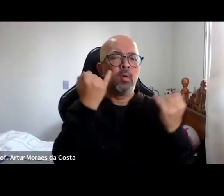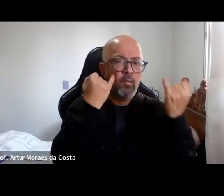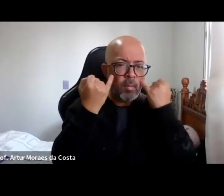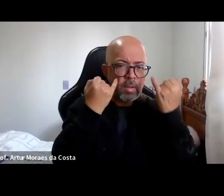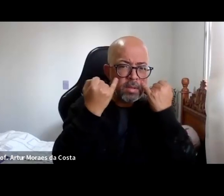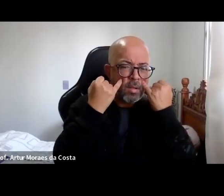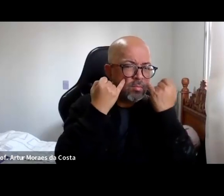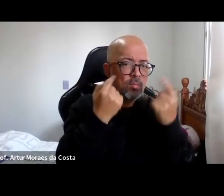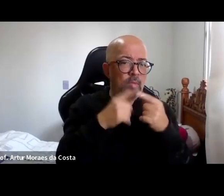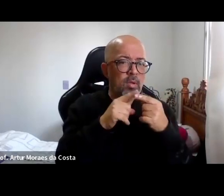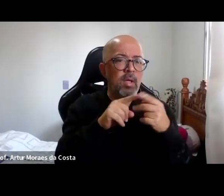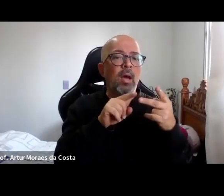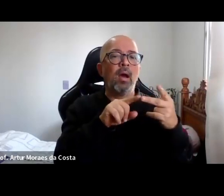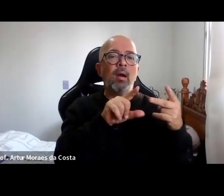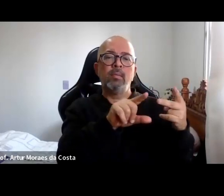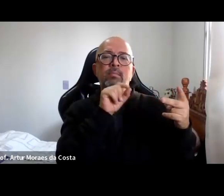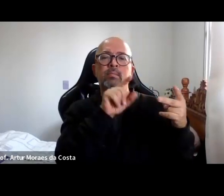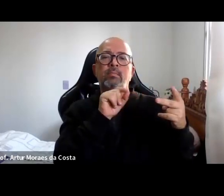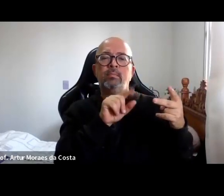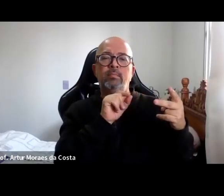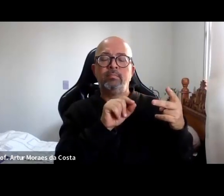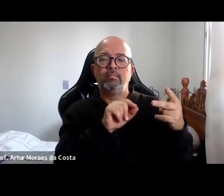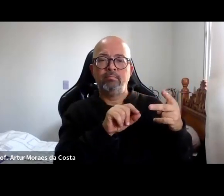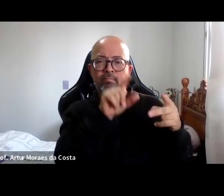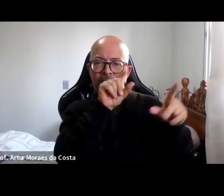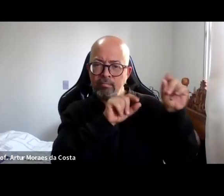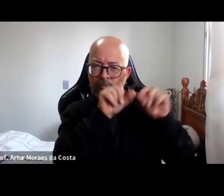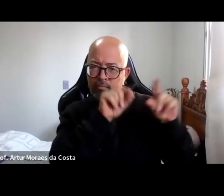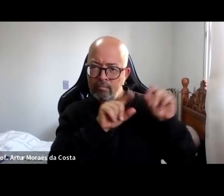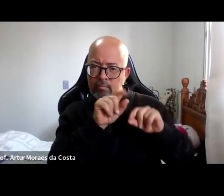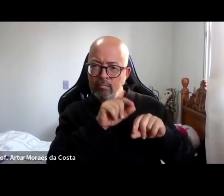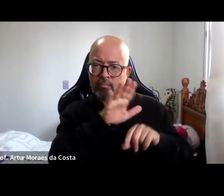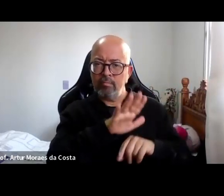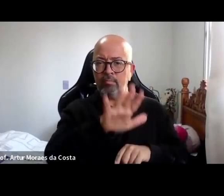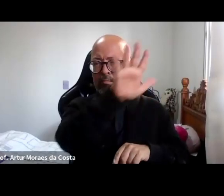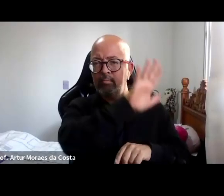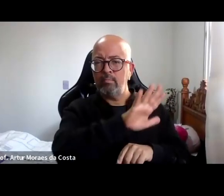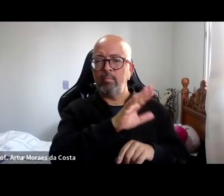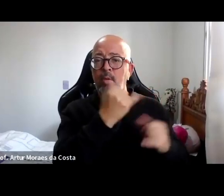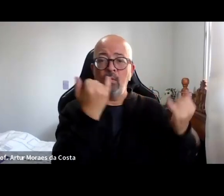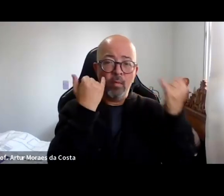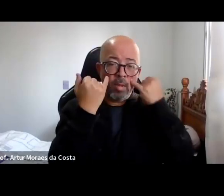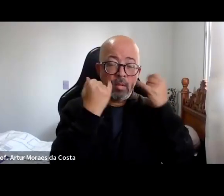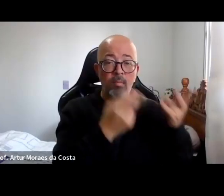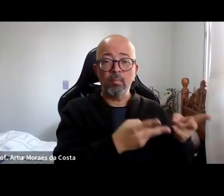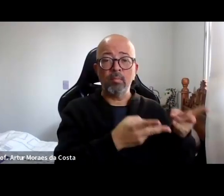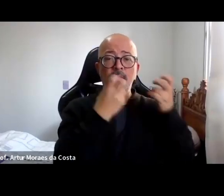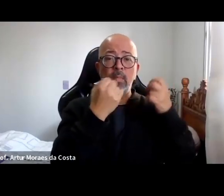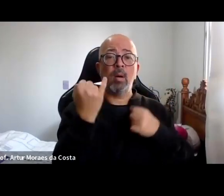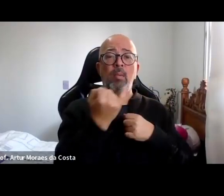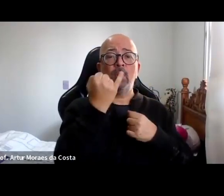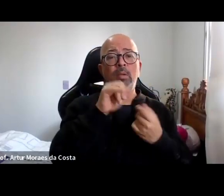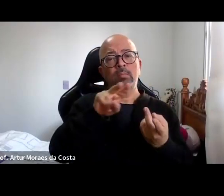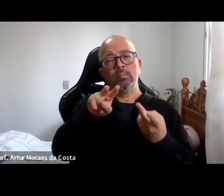prefiriendo la más importante para que la persona se cega pueda digamos desenvolverse en esa